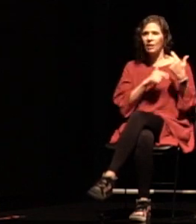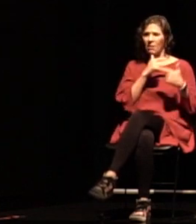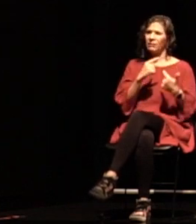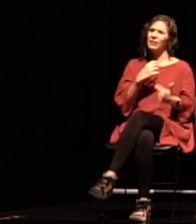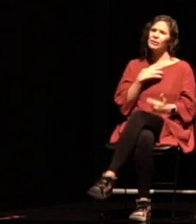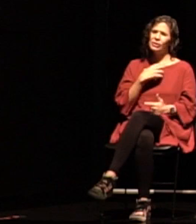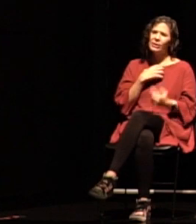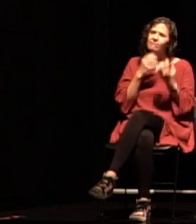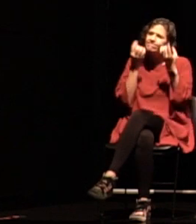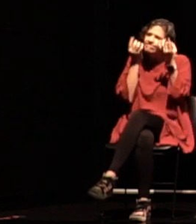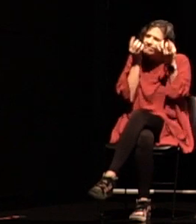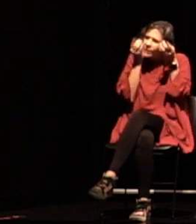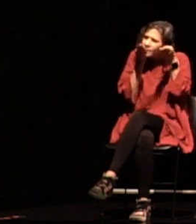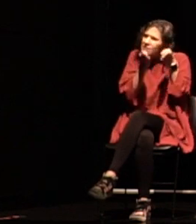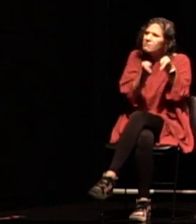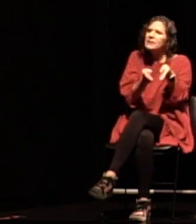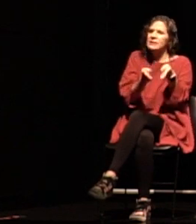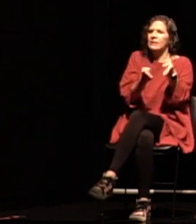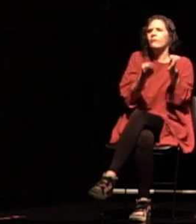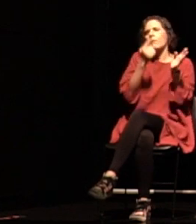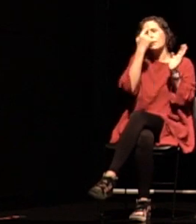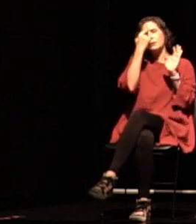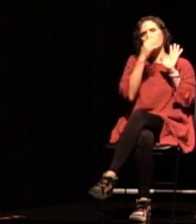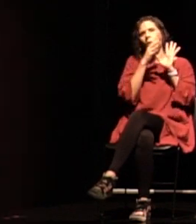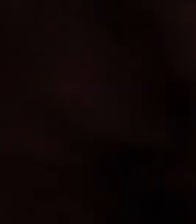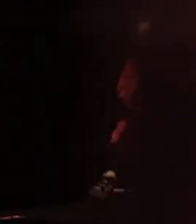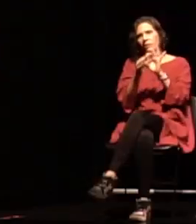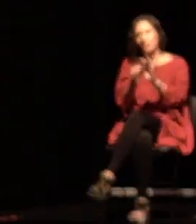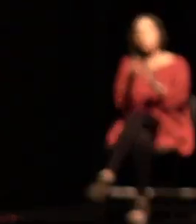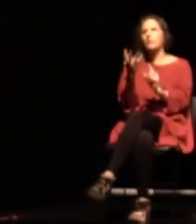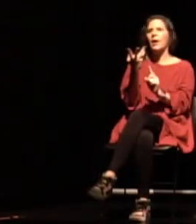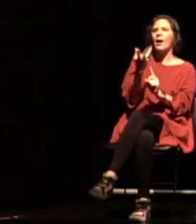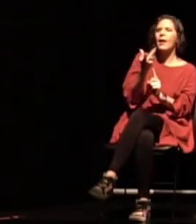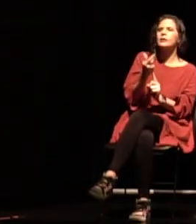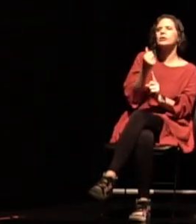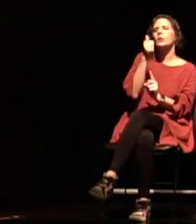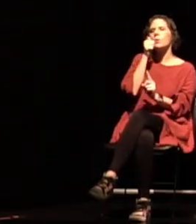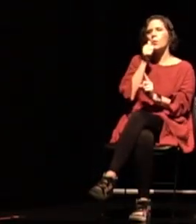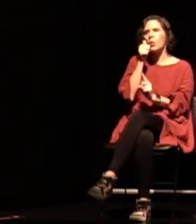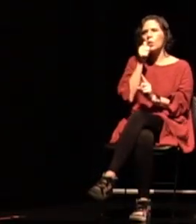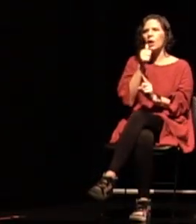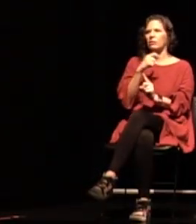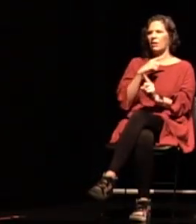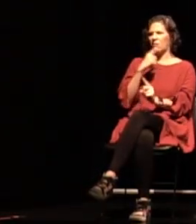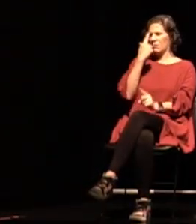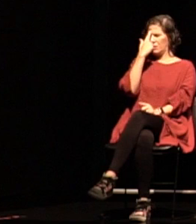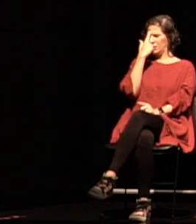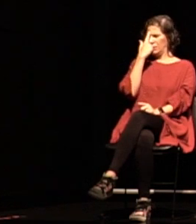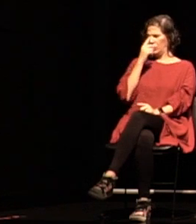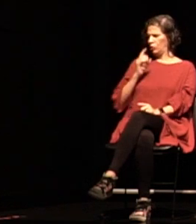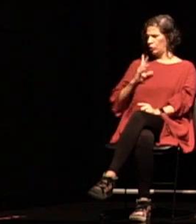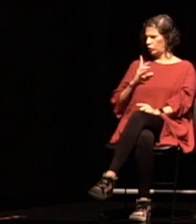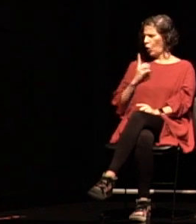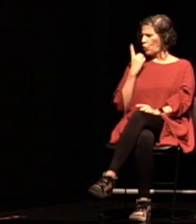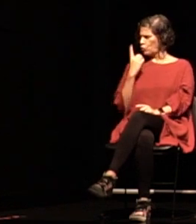singularidade no contexto dessas artistas mulheres que estão desconstruindo os ícones da